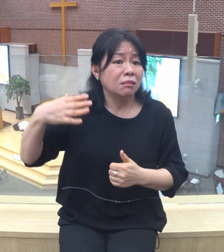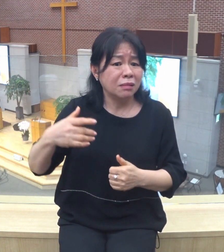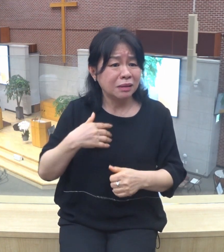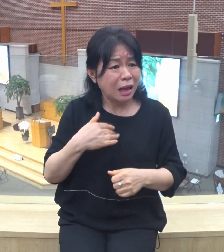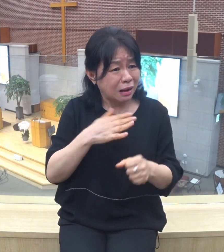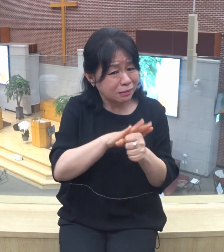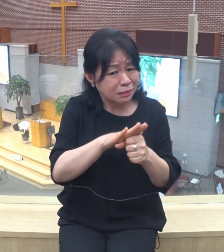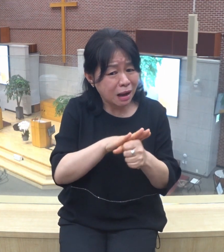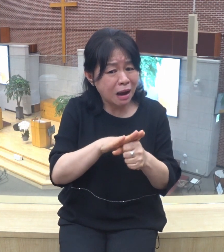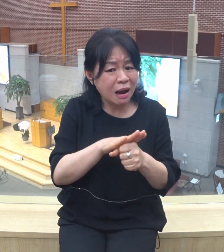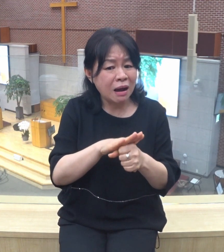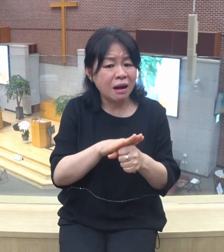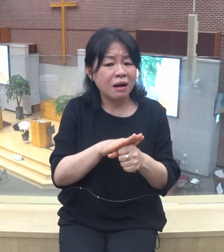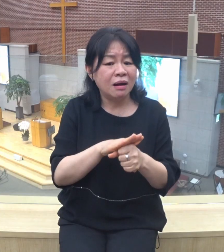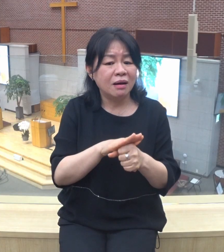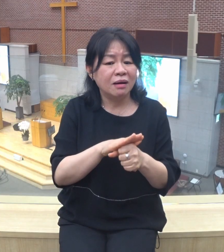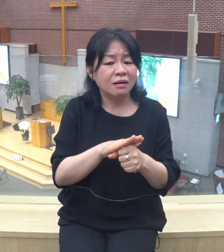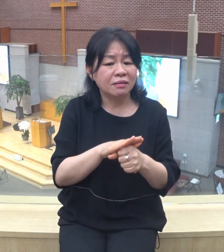사랑한다고 그래.